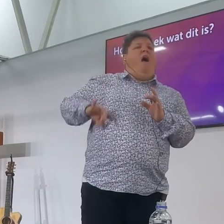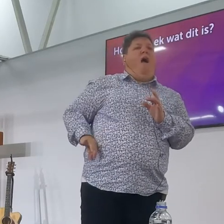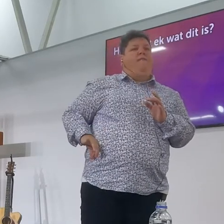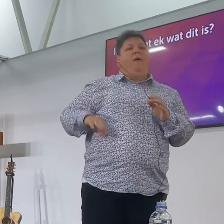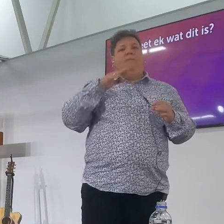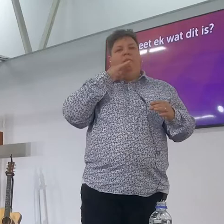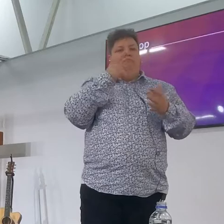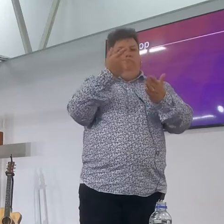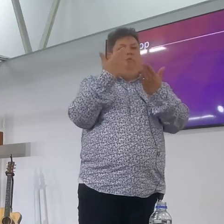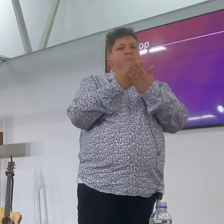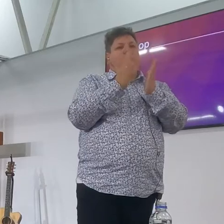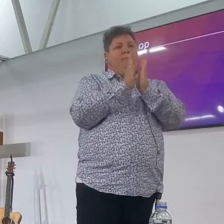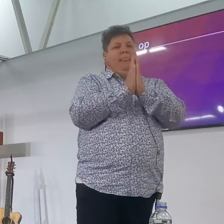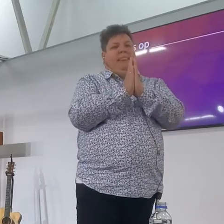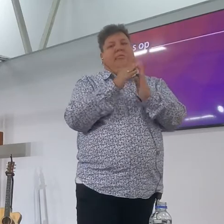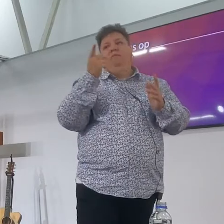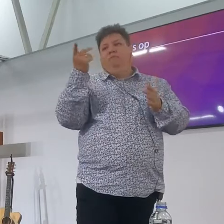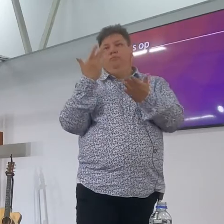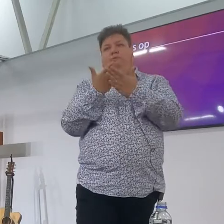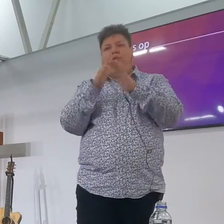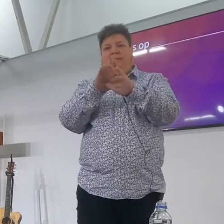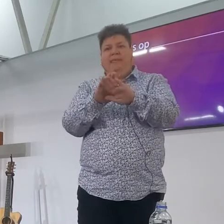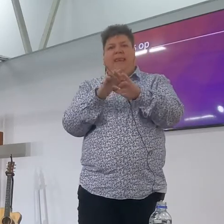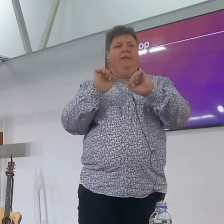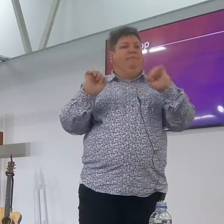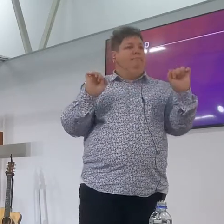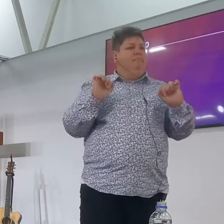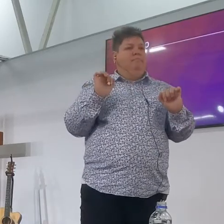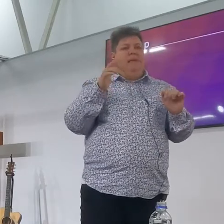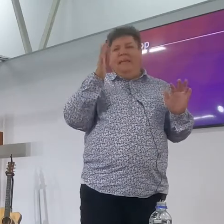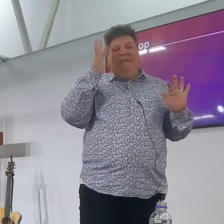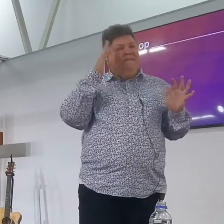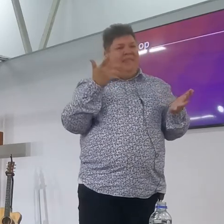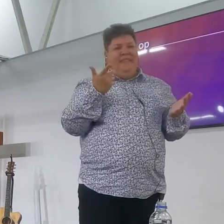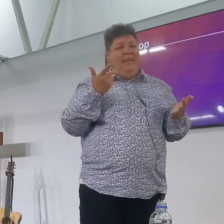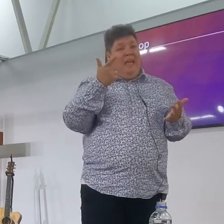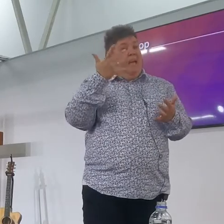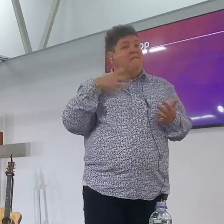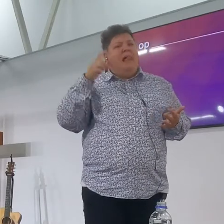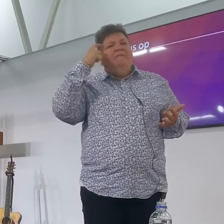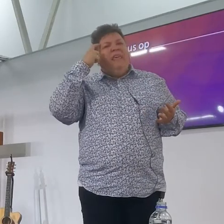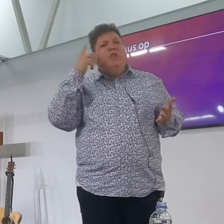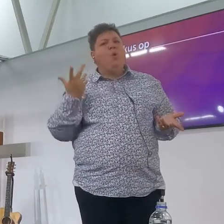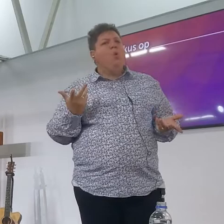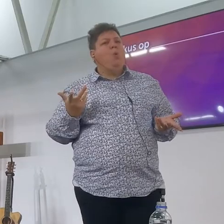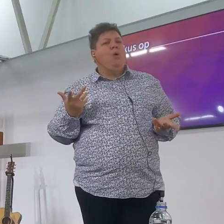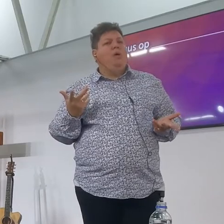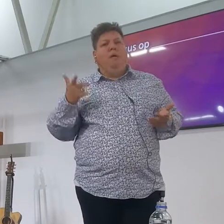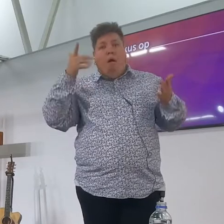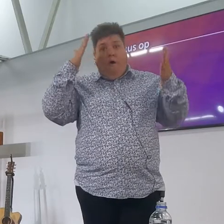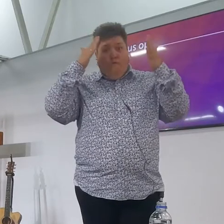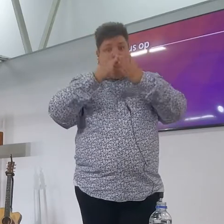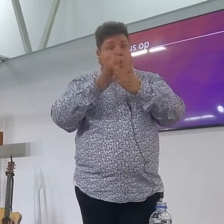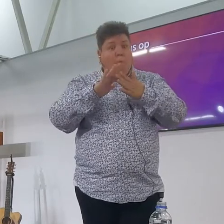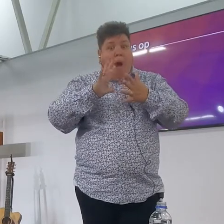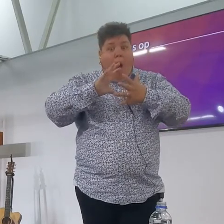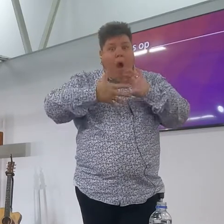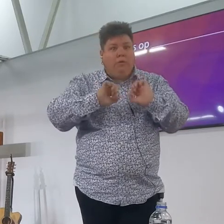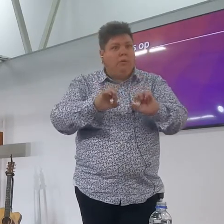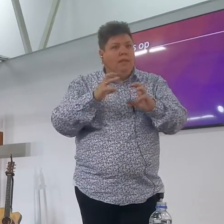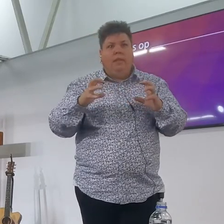gebruik nie. Ek dink die fokus is verkeerd. Die fokus, as jy wil weet wat jou geestelike gawes is, moenie fokus op die geestelike gawes